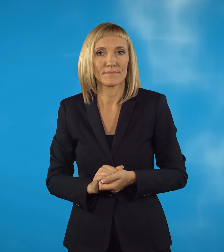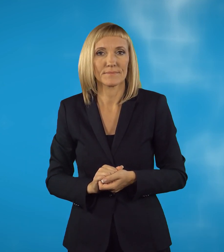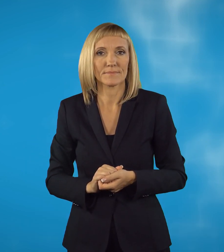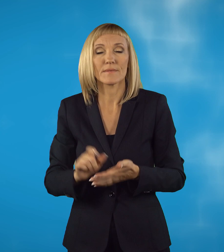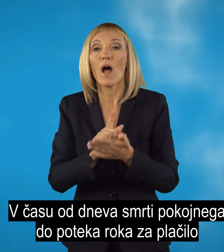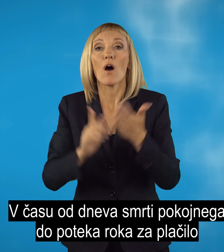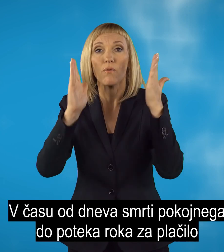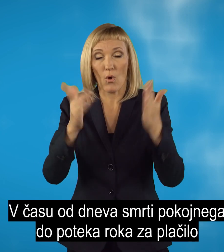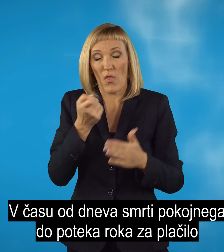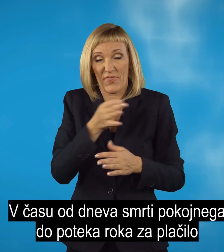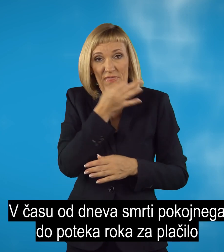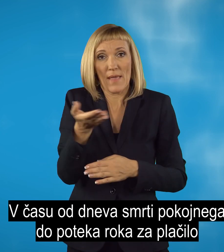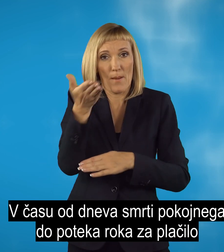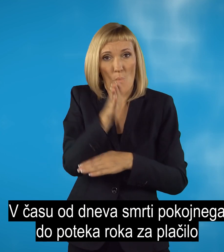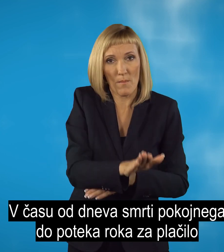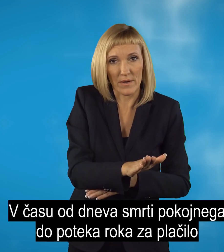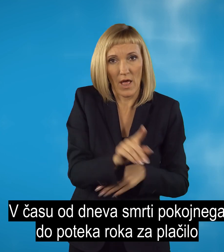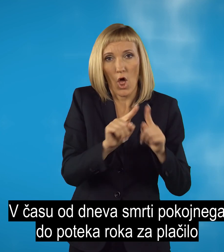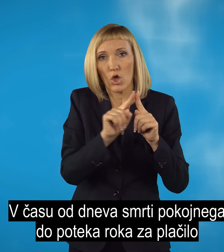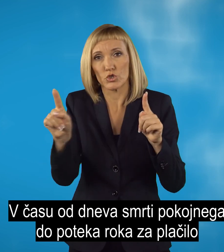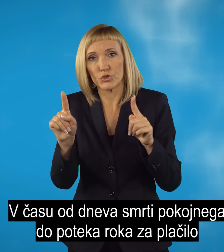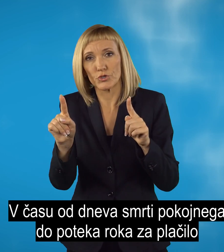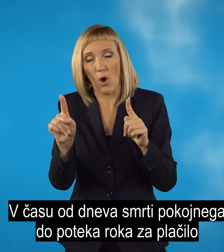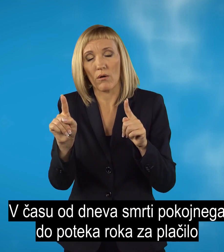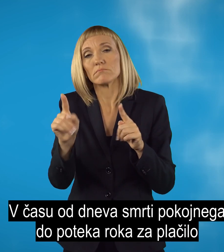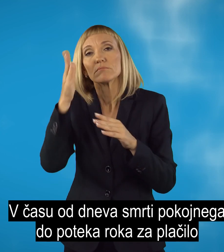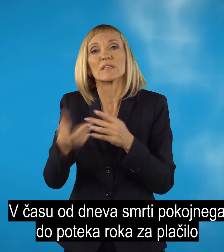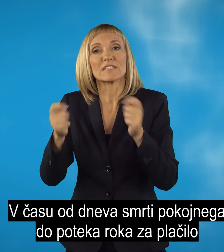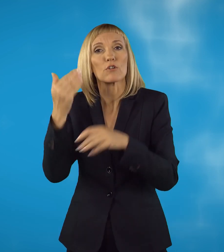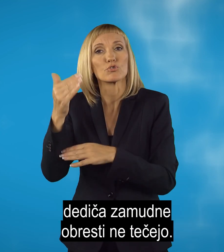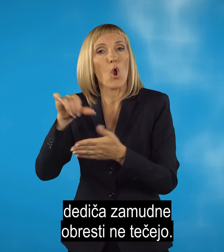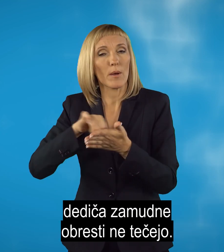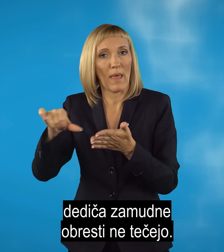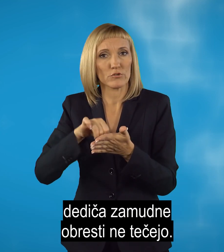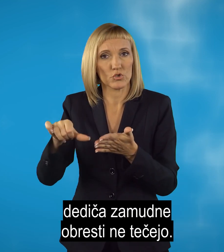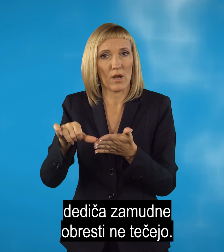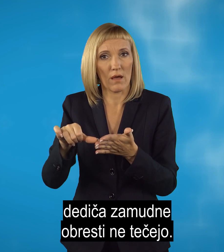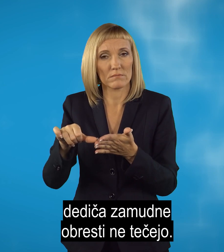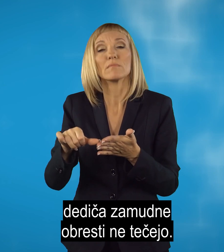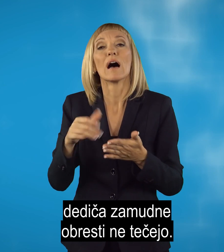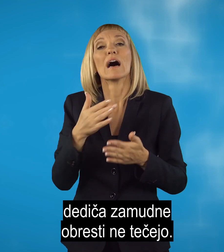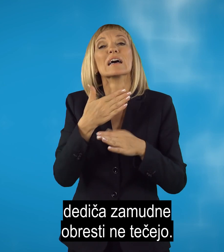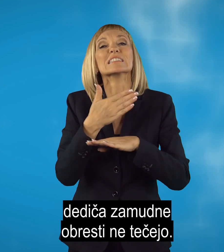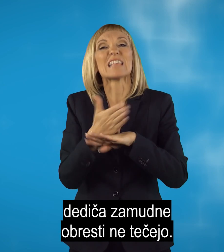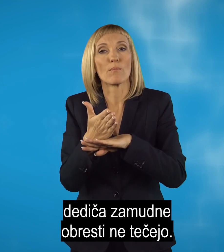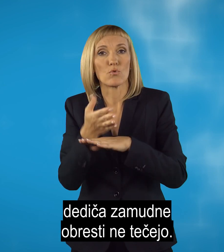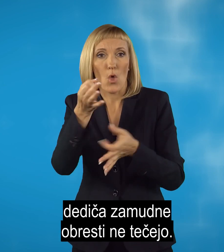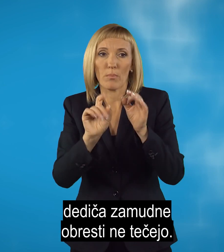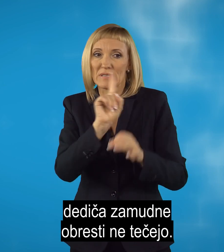V času od dneva smrti pokojnega do poteka roka za plačilo dediča zamudne obresti ne tečejo.